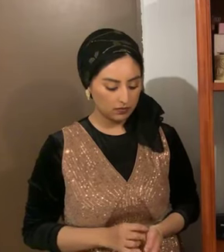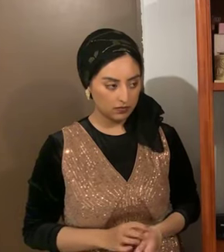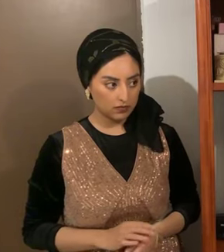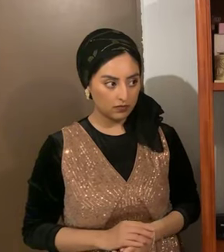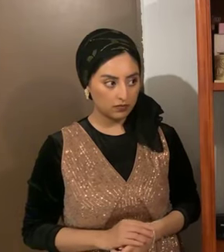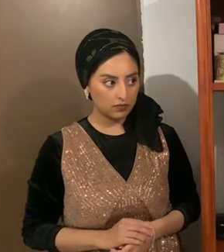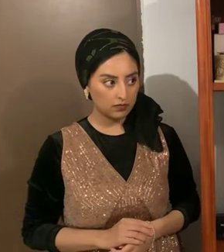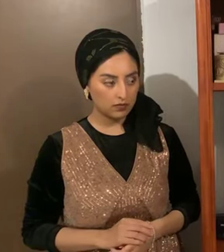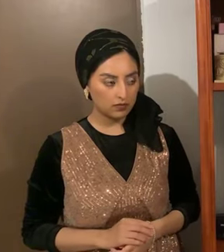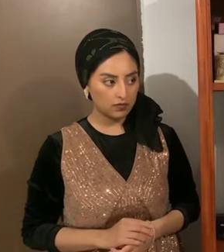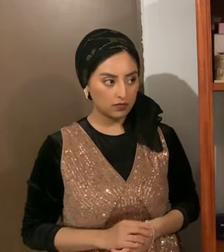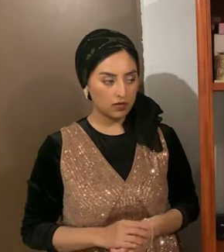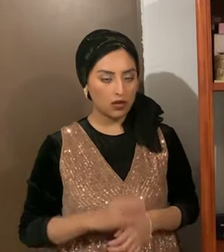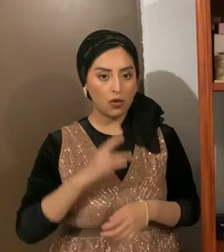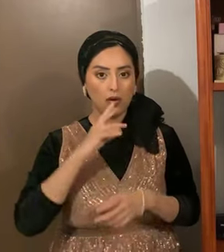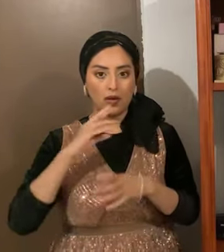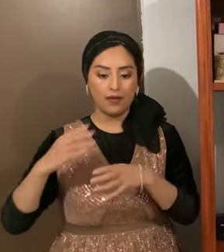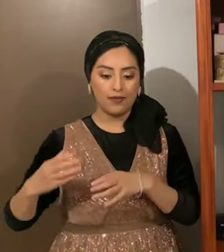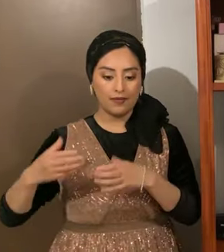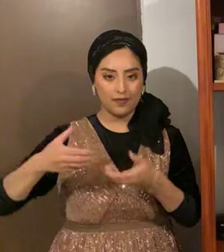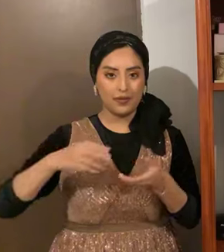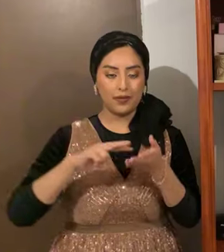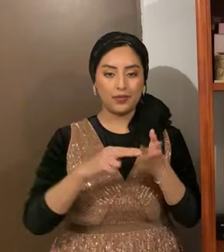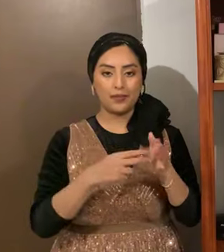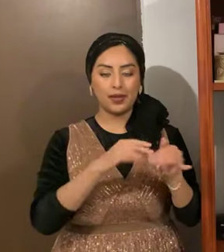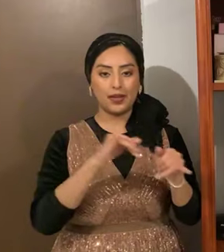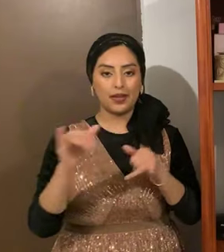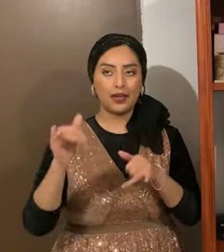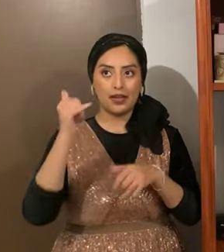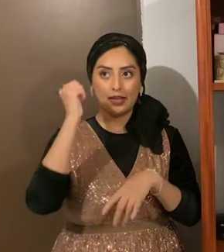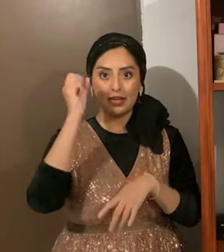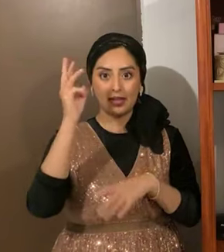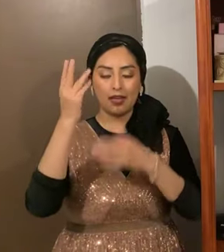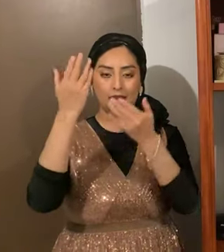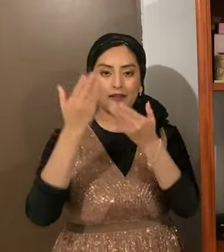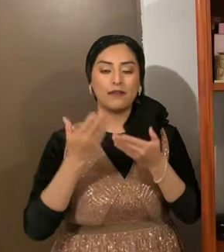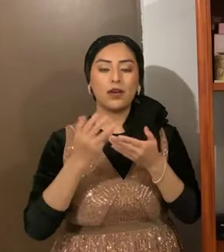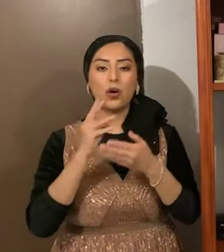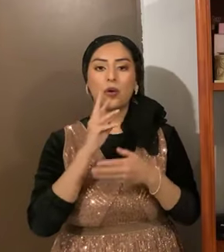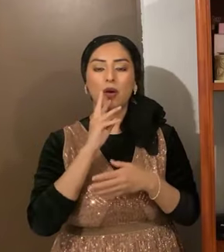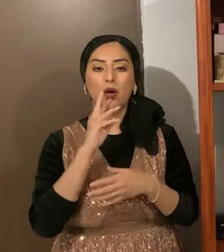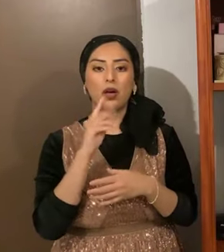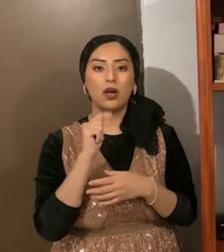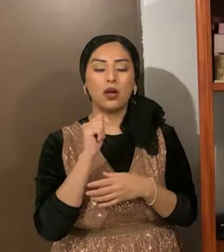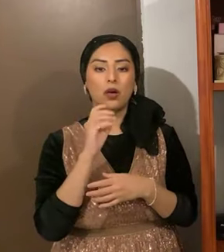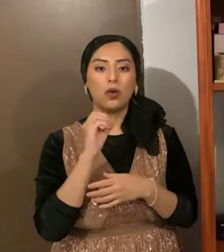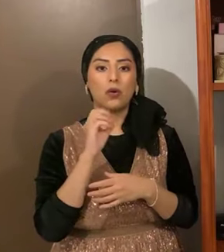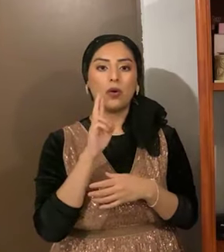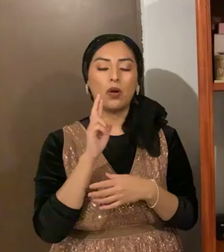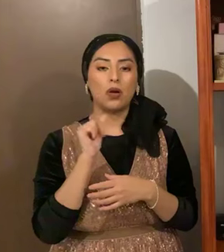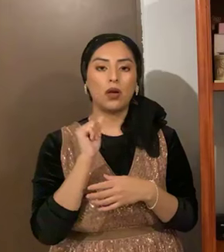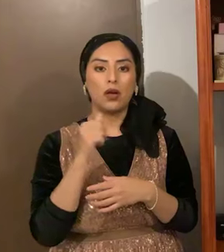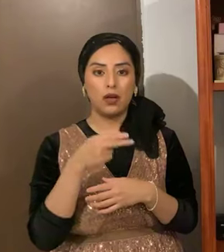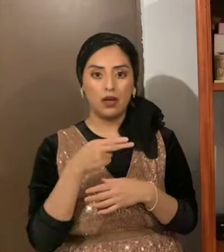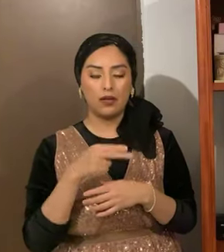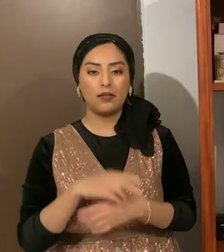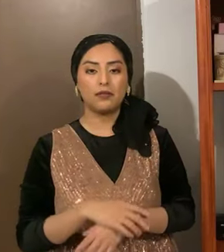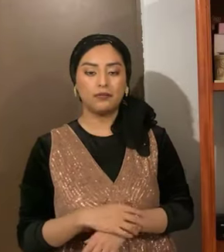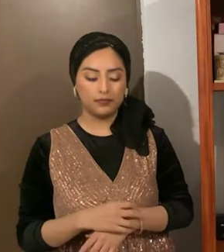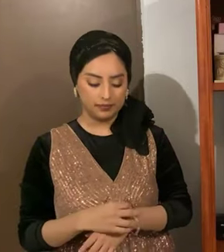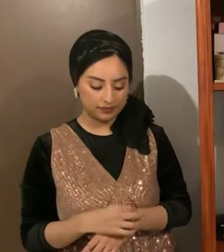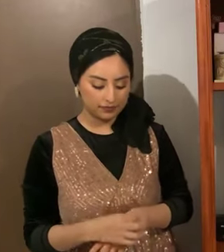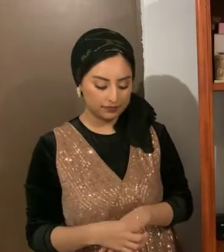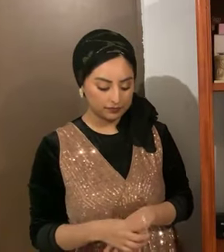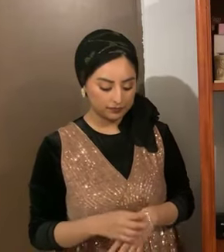En el aguador, que representa a Yahshua Mashiach, que da el agua de la Torah. Venus y Saturno, que representan a